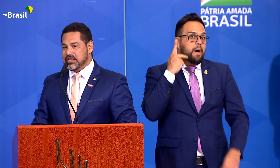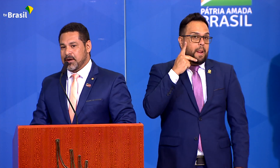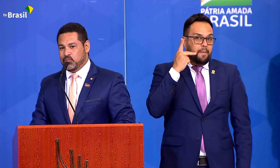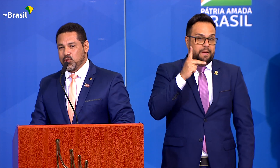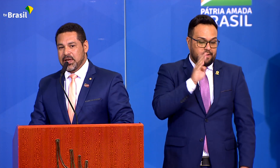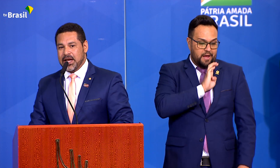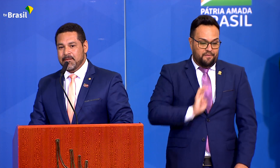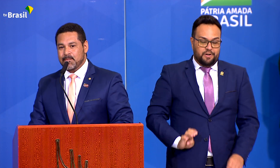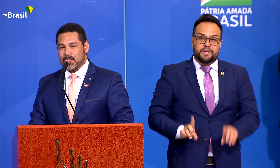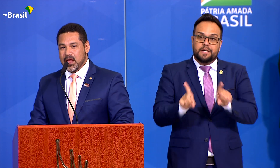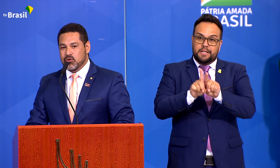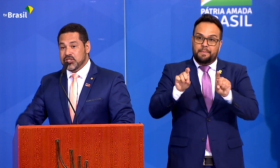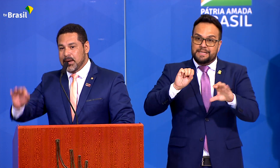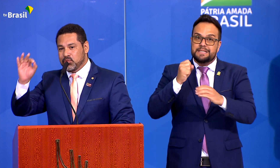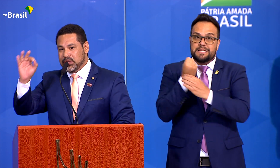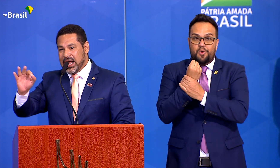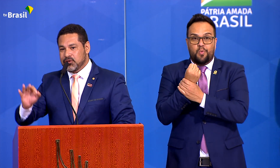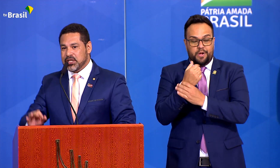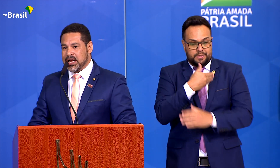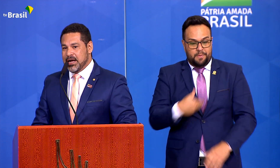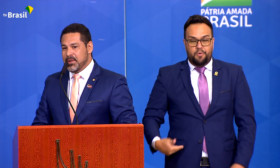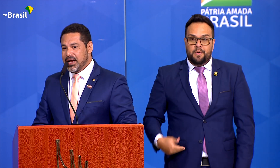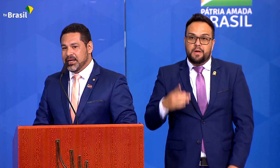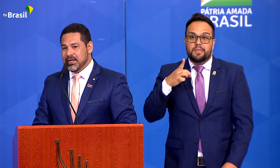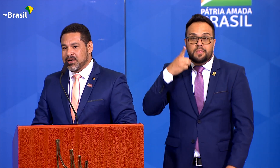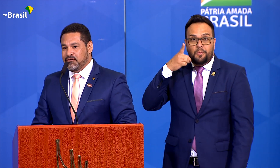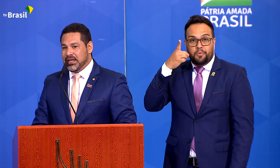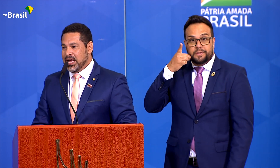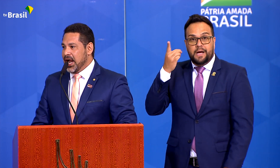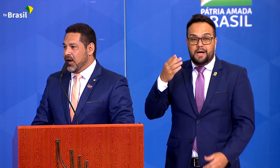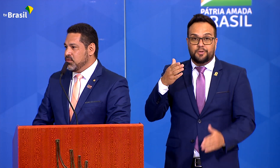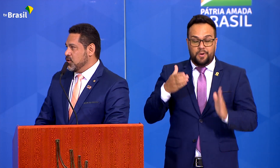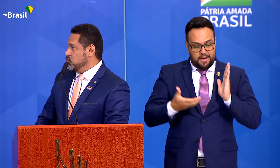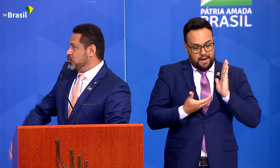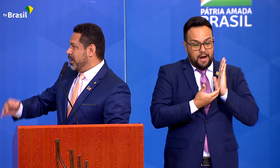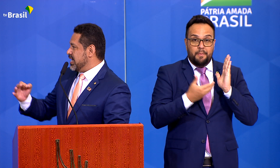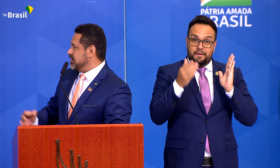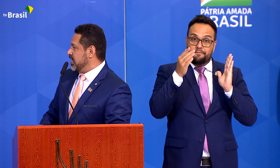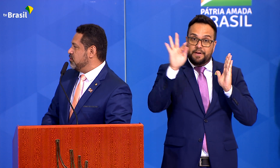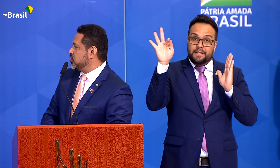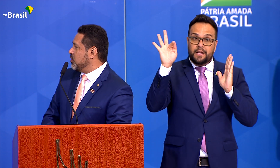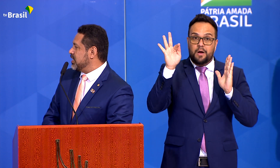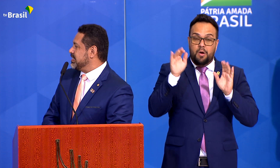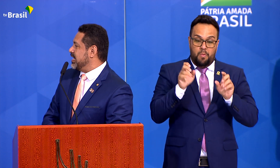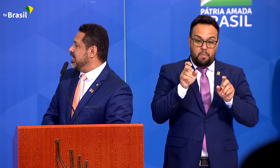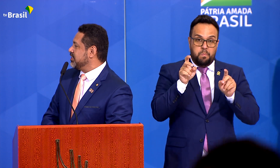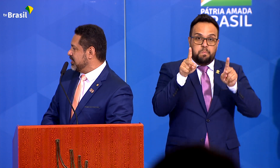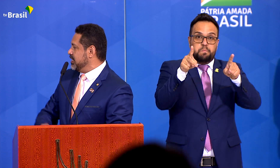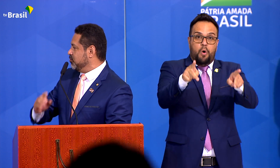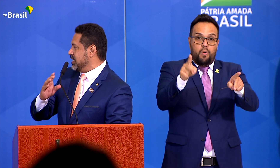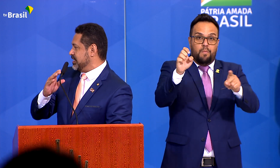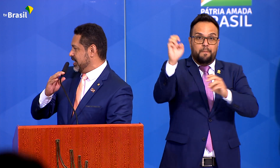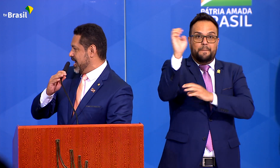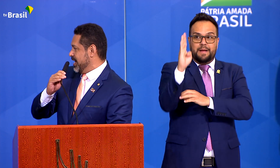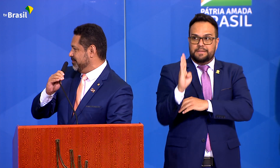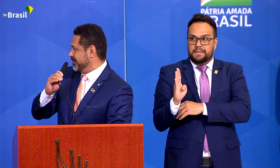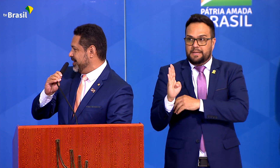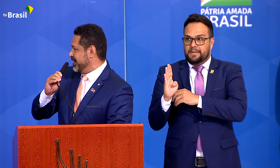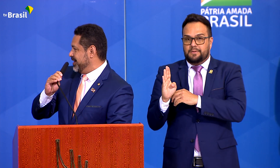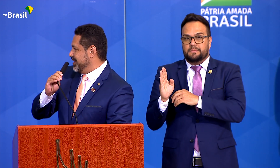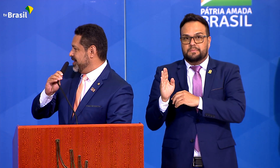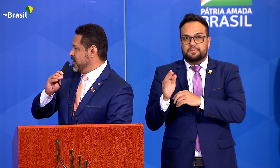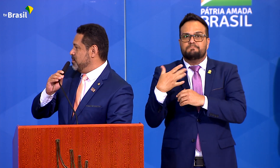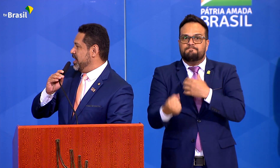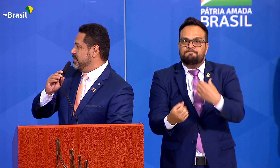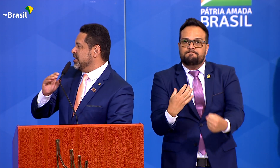frente de Segurança Pública os deputados da câmara federal os brasileiros estão aqui se alistando nessa